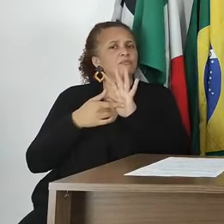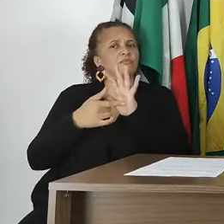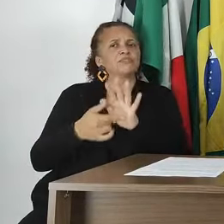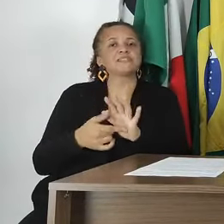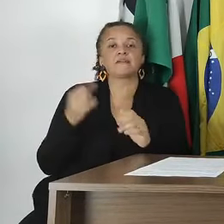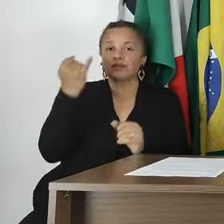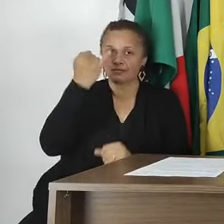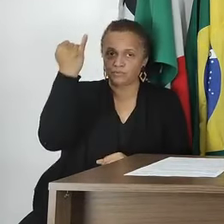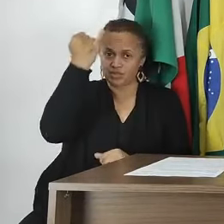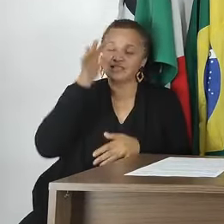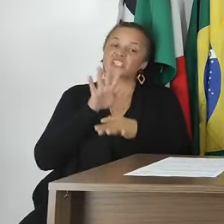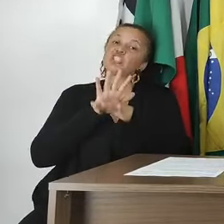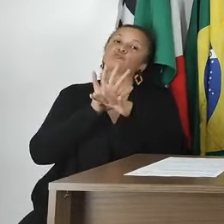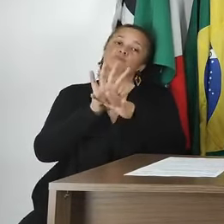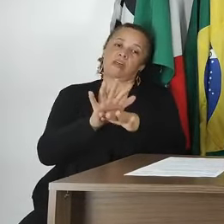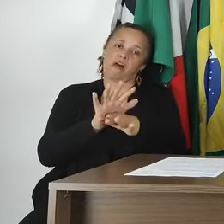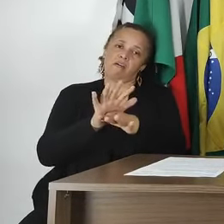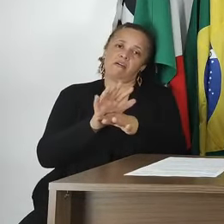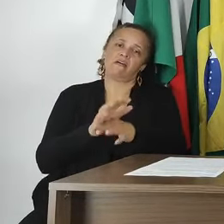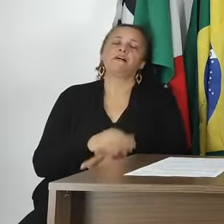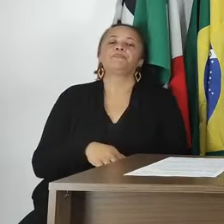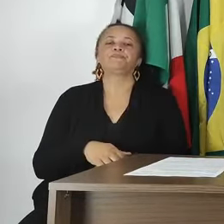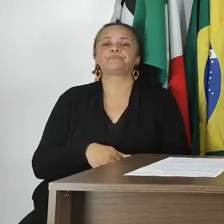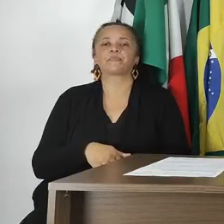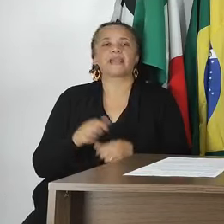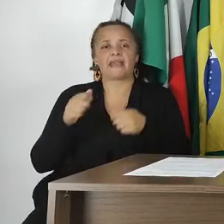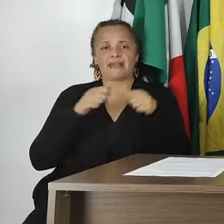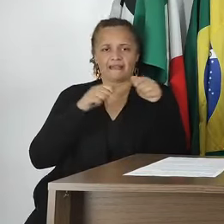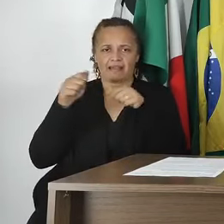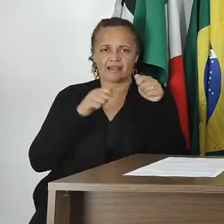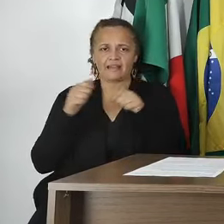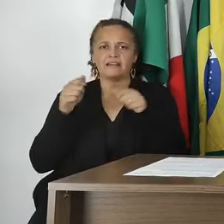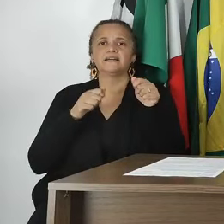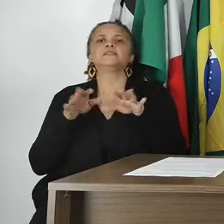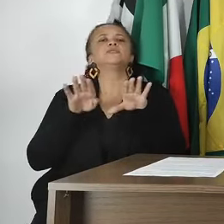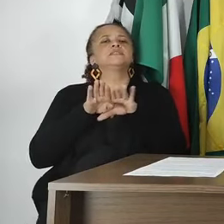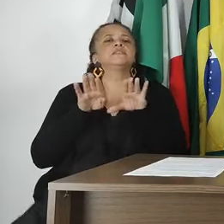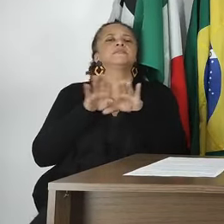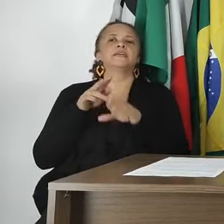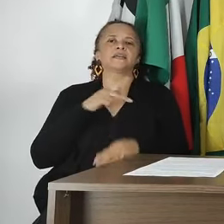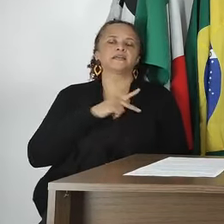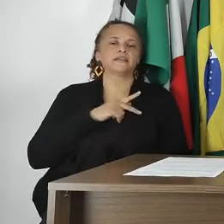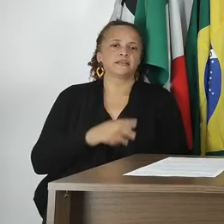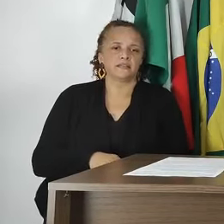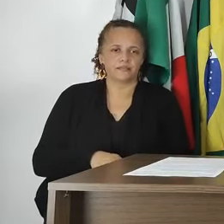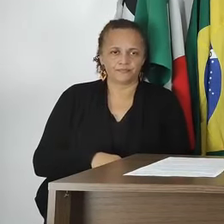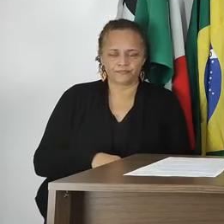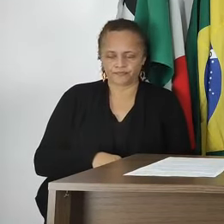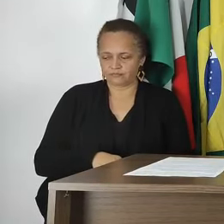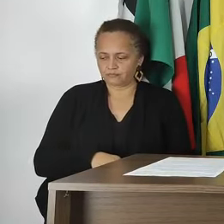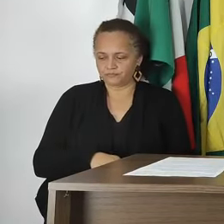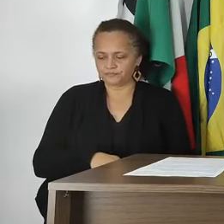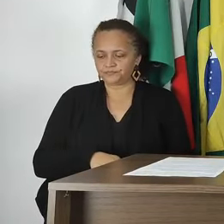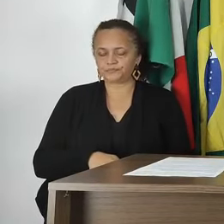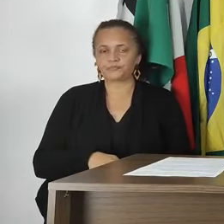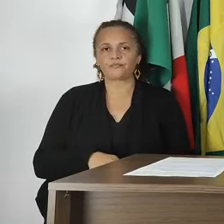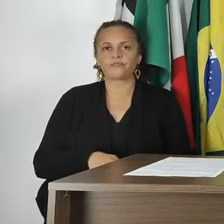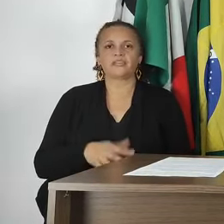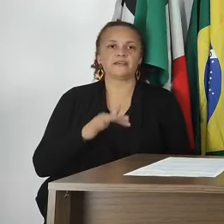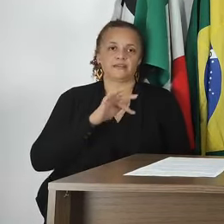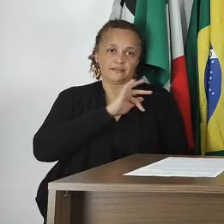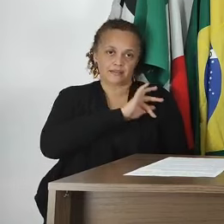sociais, sobre os dons de socorros. Lá em Atos dos Apóstolos, também o apóstolo lá na igreja de